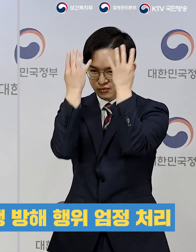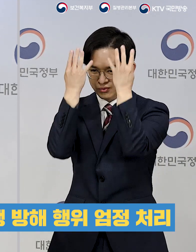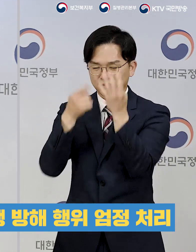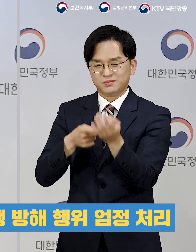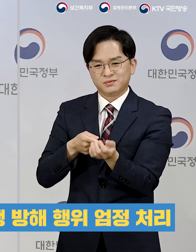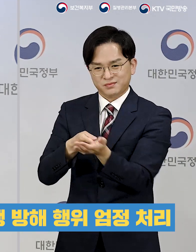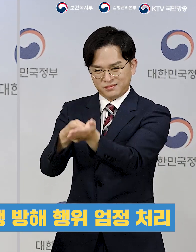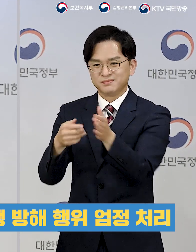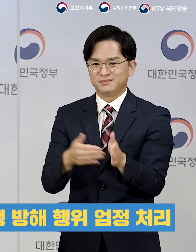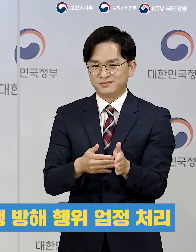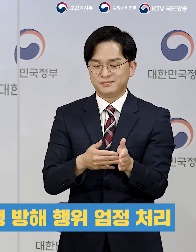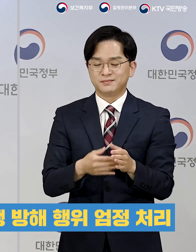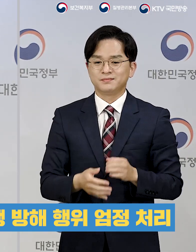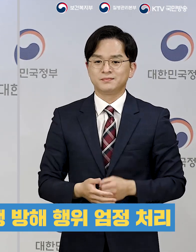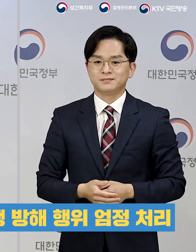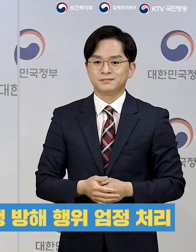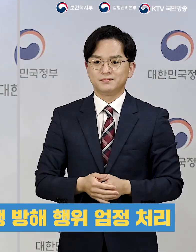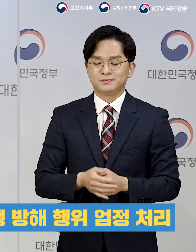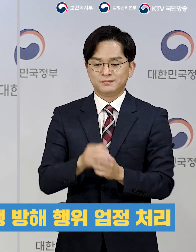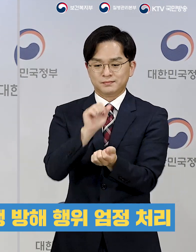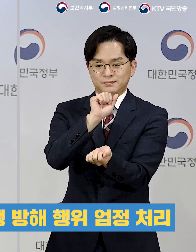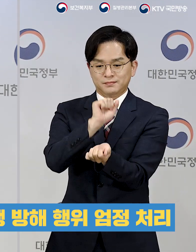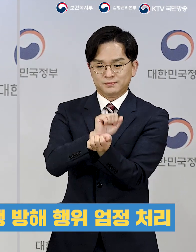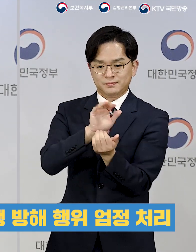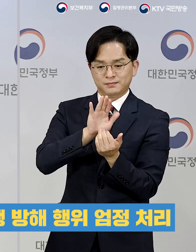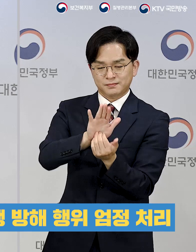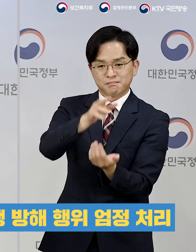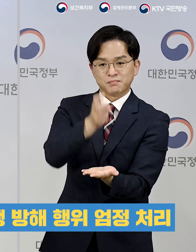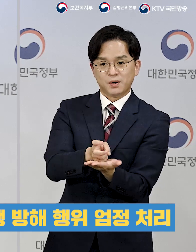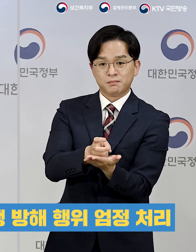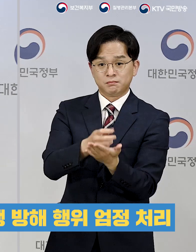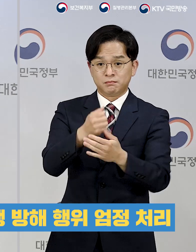21명을 기소 송치하고 1명은 구속하였습니다.